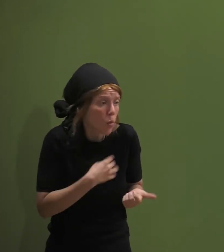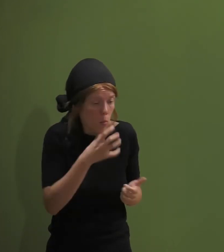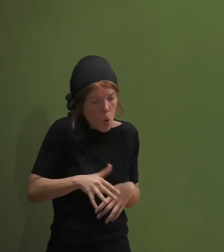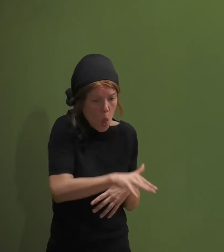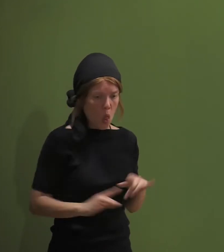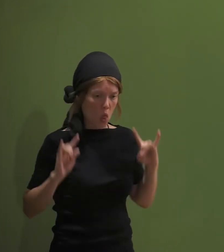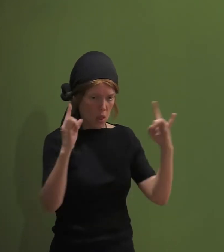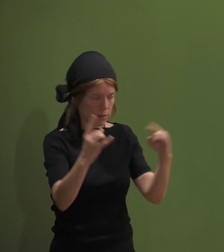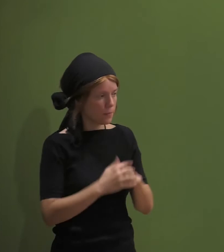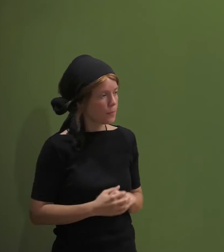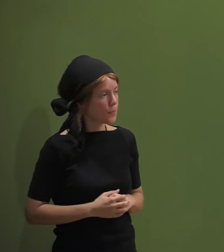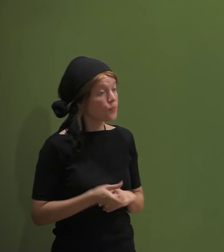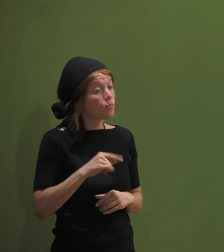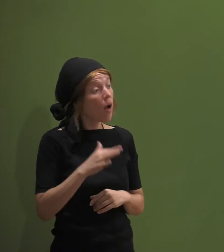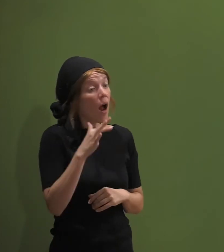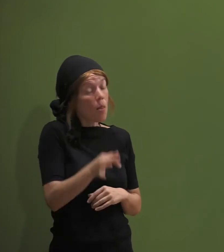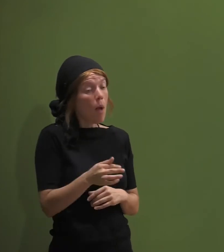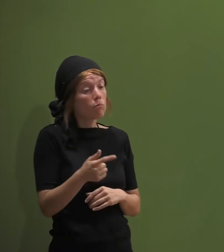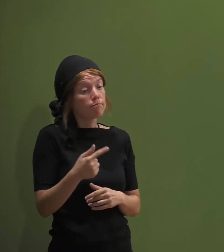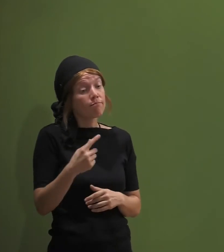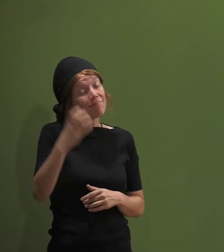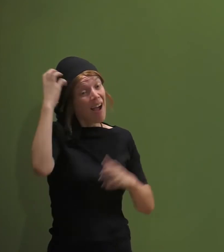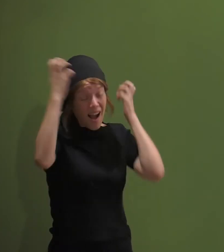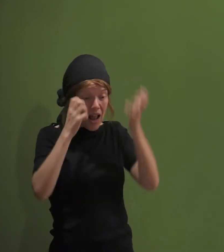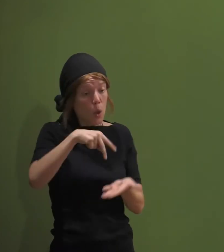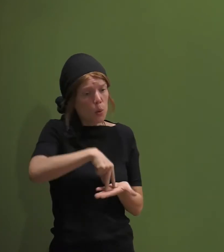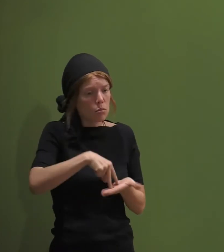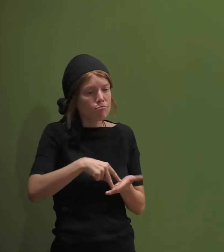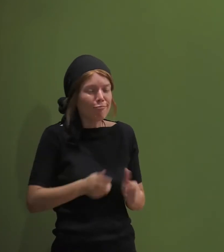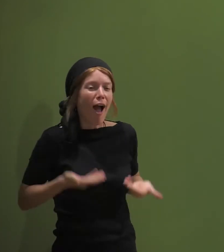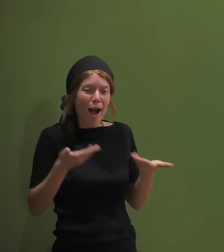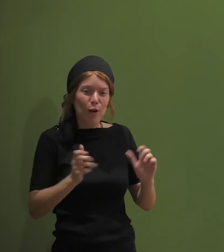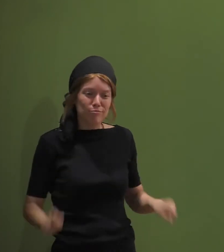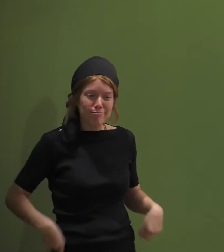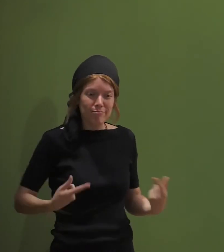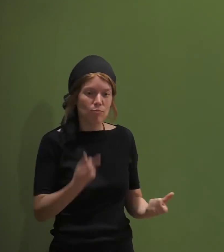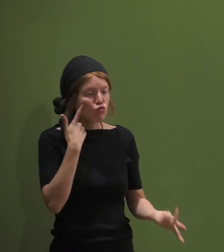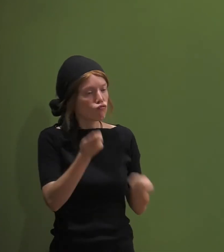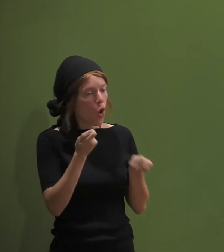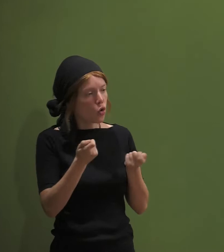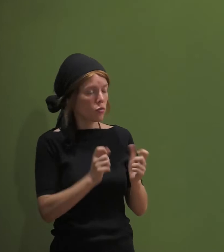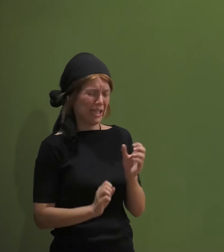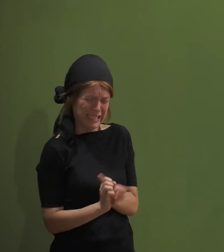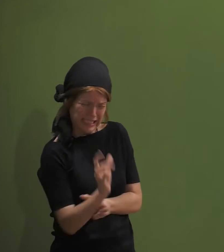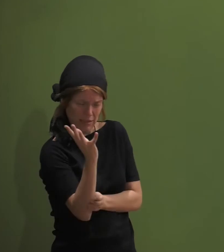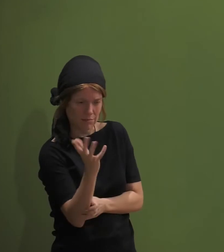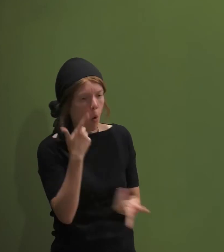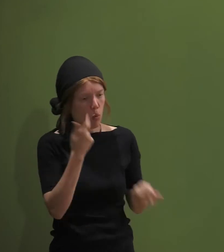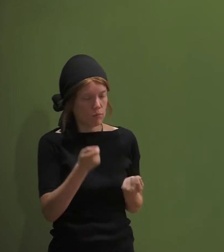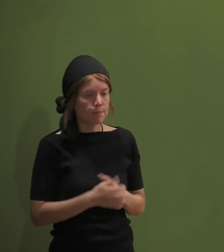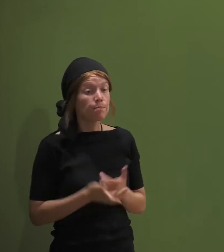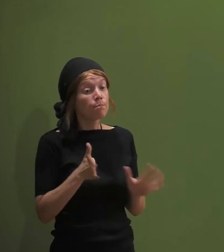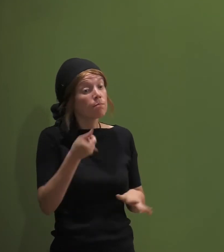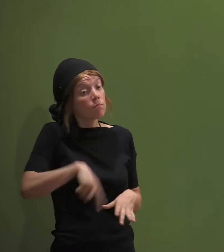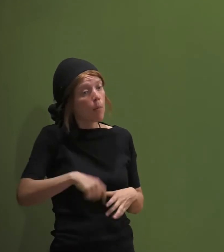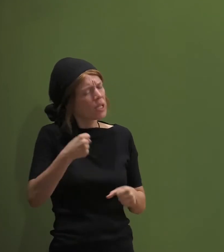dehesas, y en las que además la presencia del ganado contribuye a mantener el ecosistema, por ejemplo, al controlar la invasión de matorral. No obstante, se